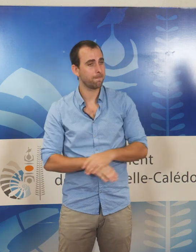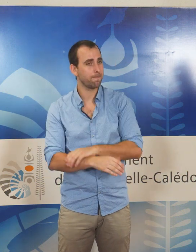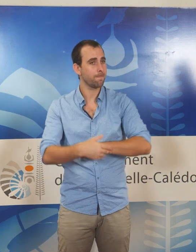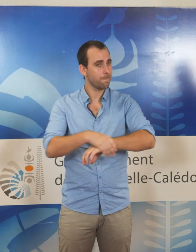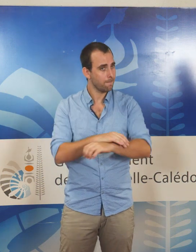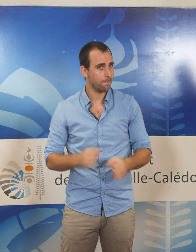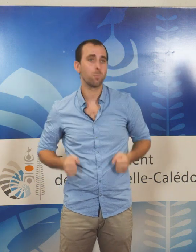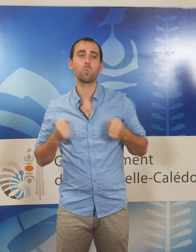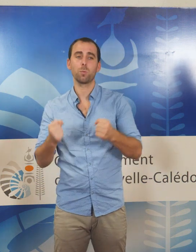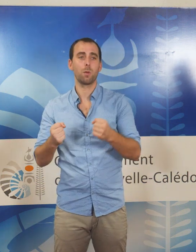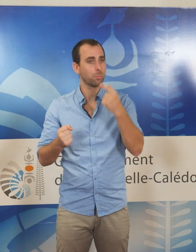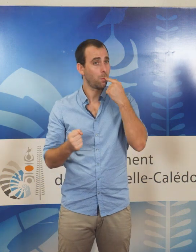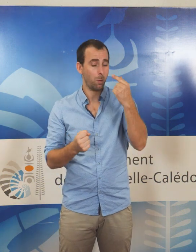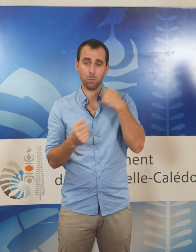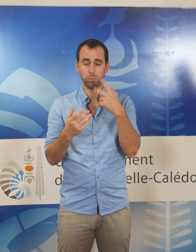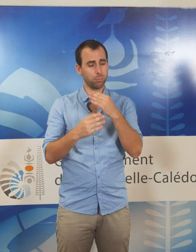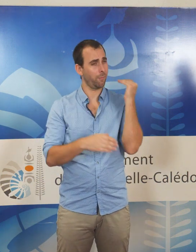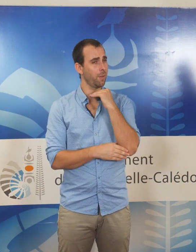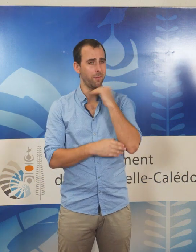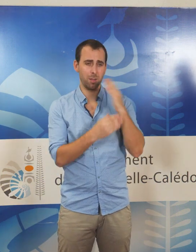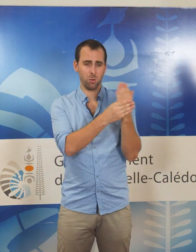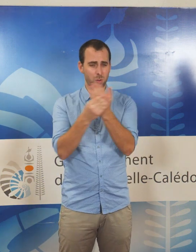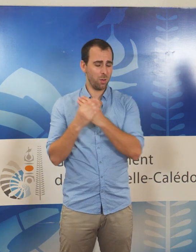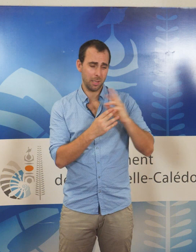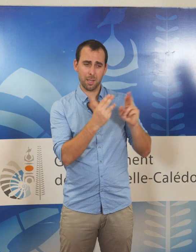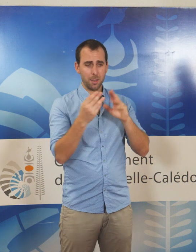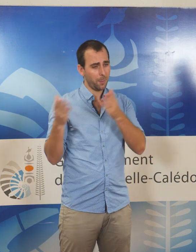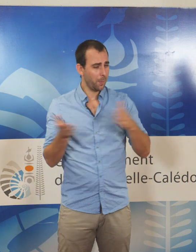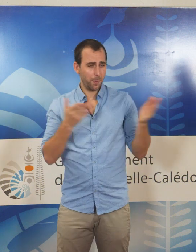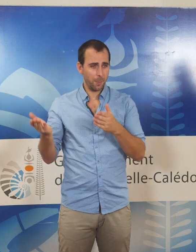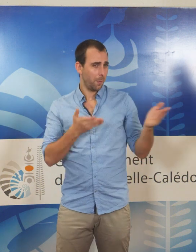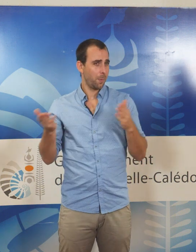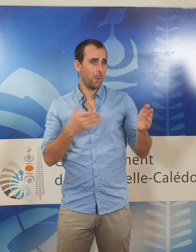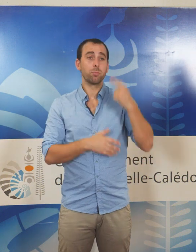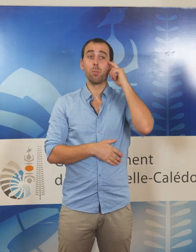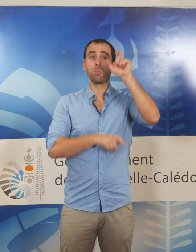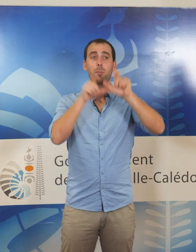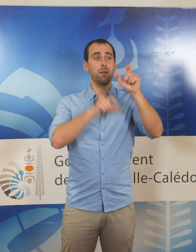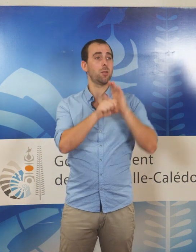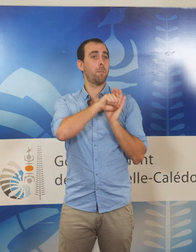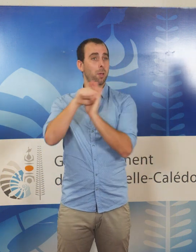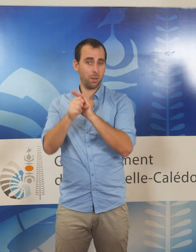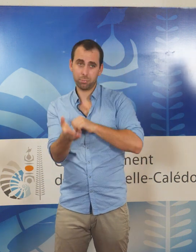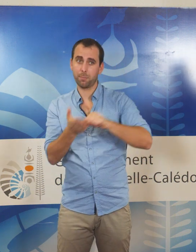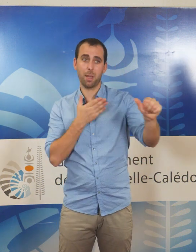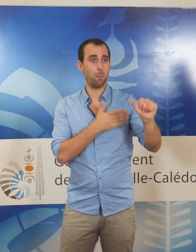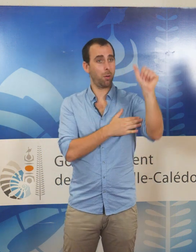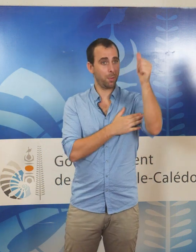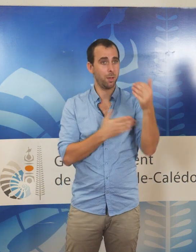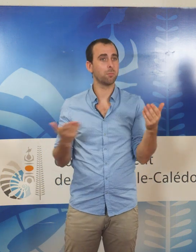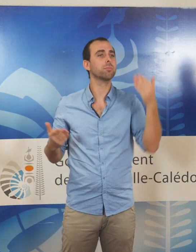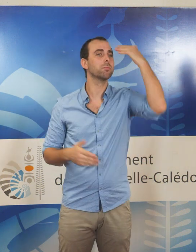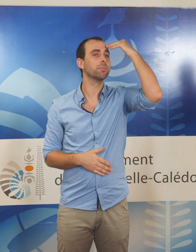pour mettre en place un traitement rapide des dossiers et que les personnes prioritaires puisse être payé dans un premier temps, parce que vous savez, il y avait la